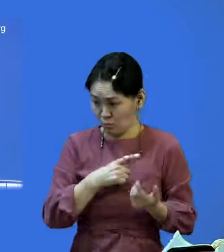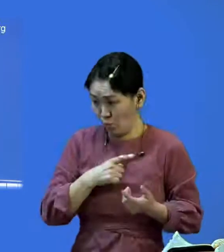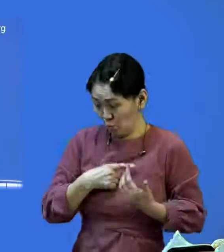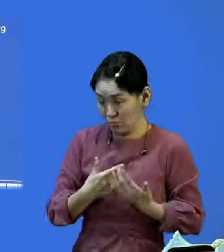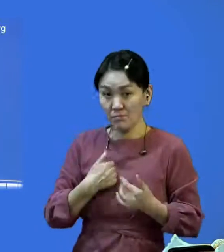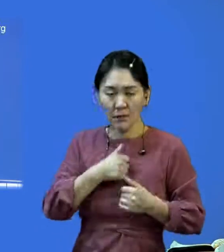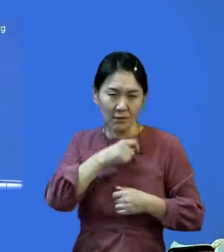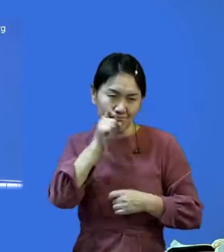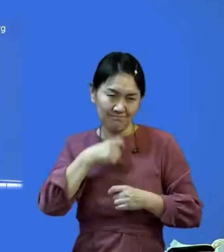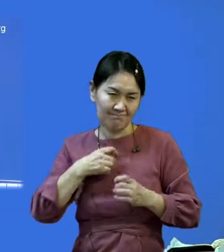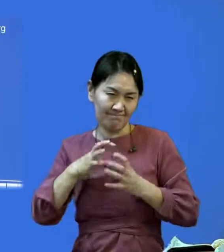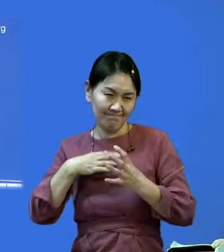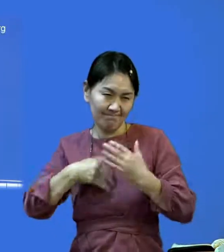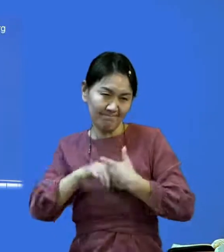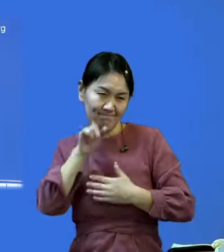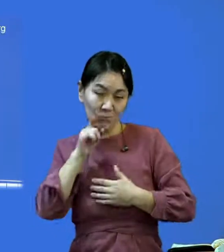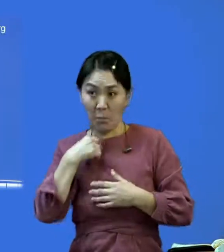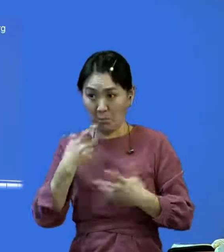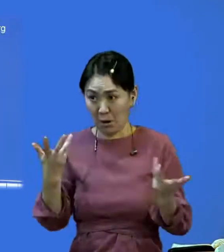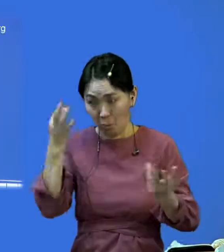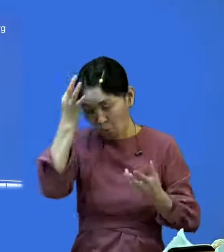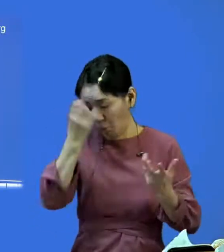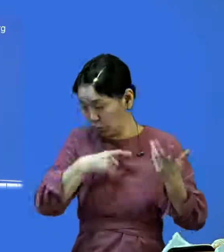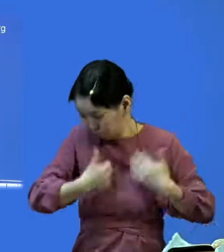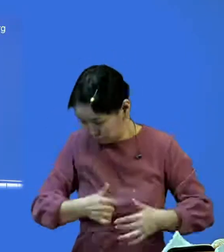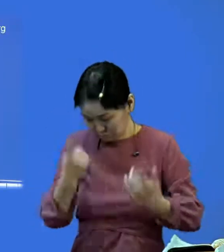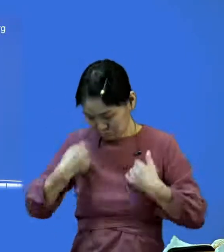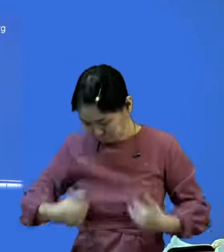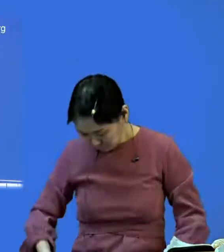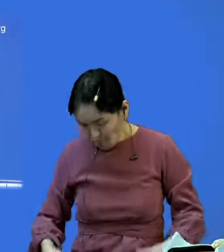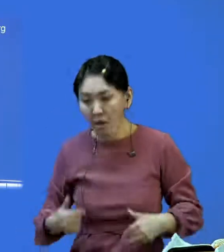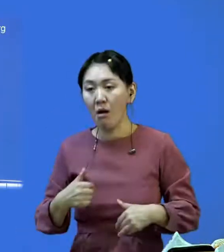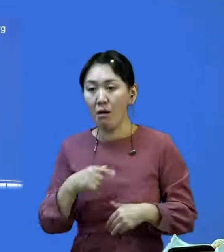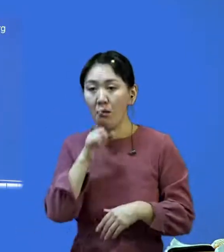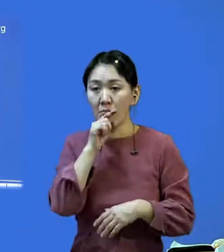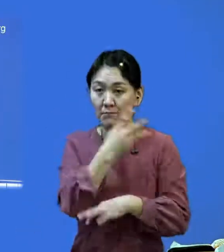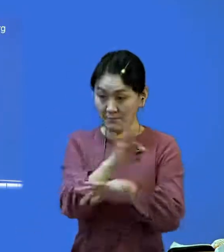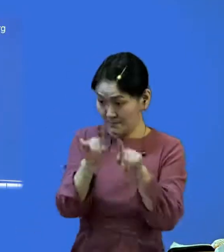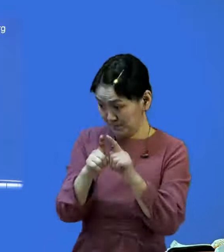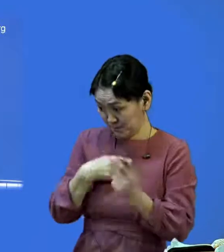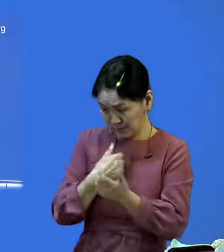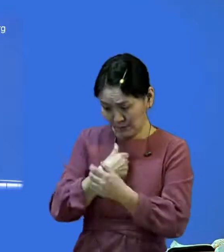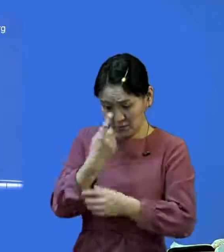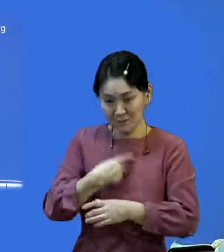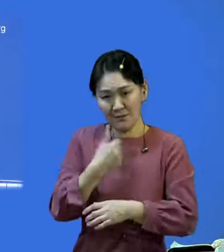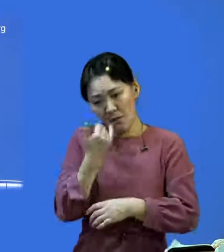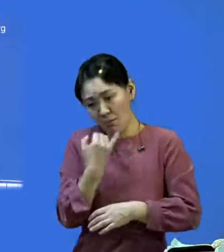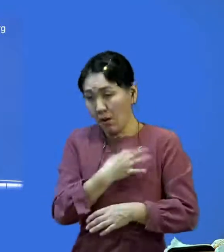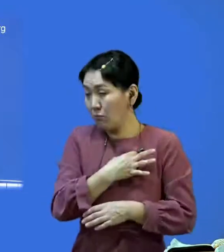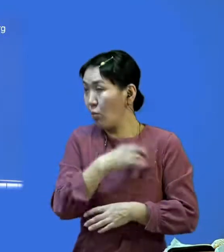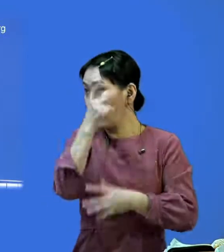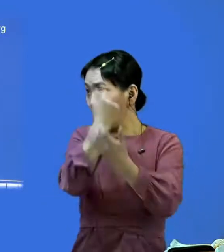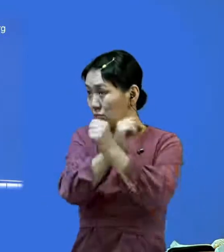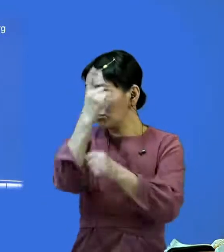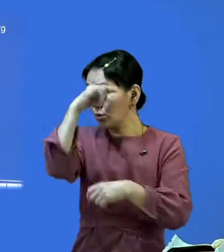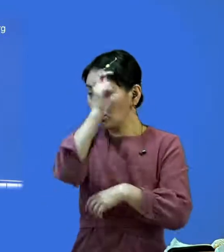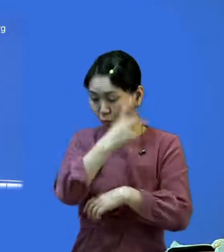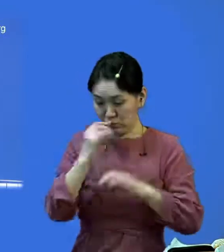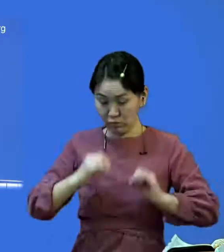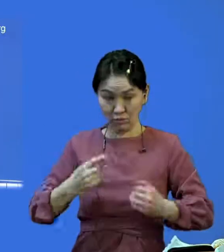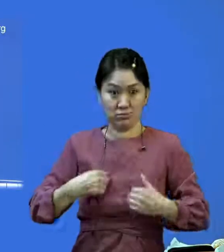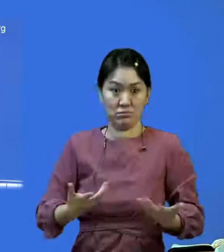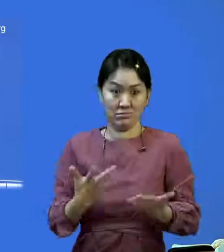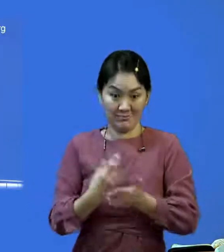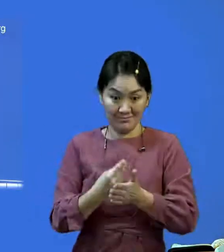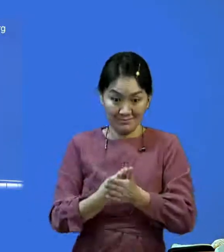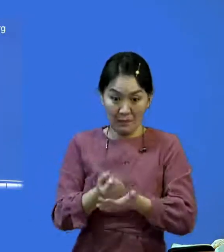үнэн. Түүнтэй адилхан би сайн ч байсан бэ, муу ч байсан бэ, аврагдсан юм чинь би мөнх амтай болоод бурхны хүүхэд болчихсон байна. Гэтэл